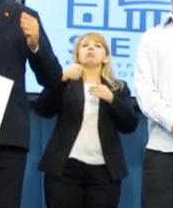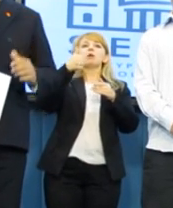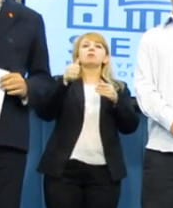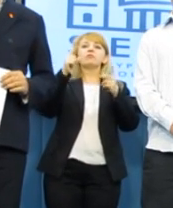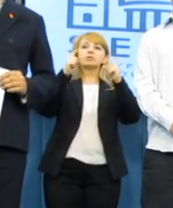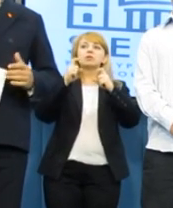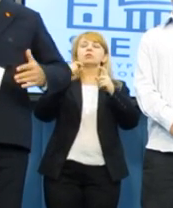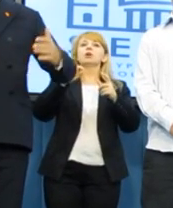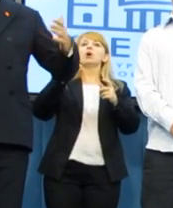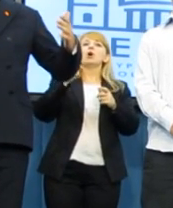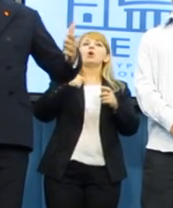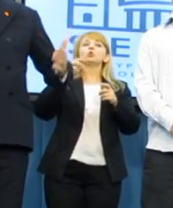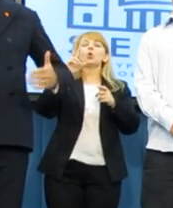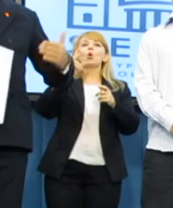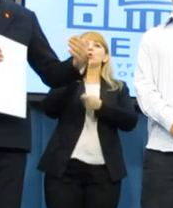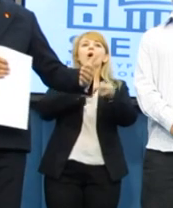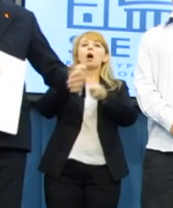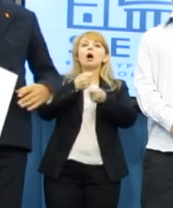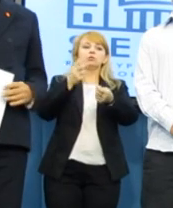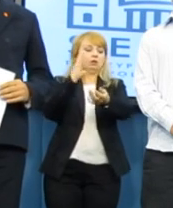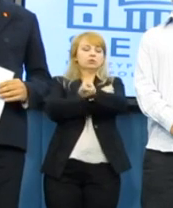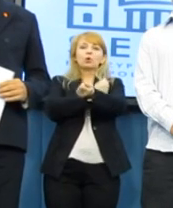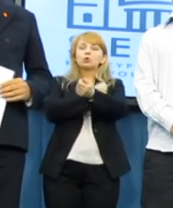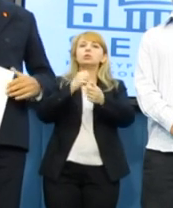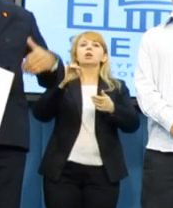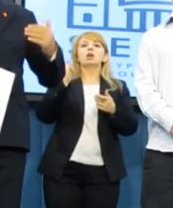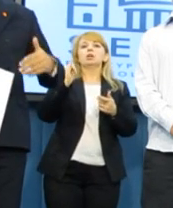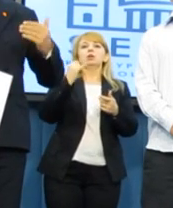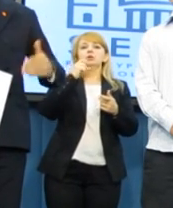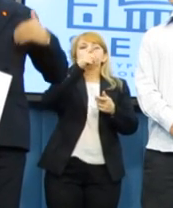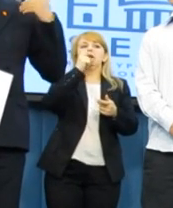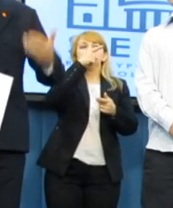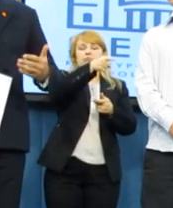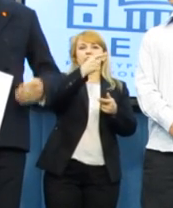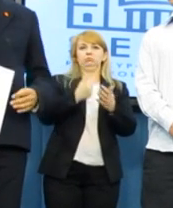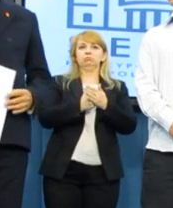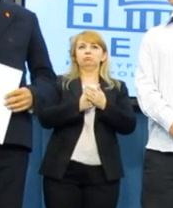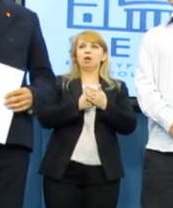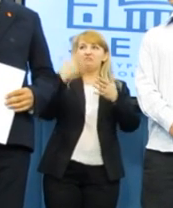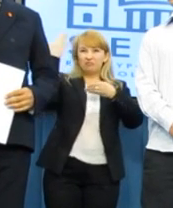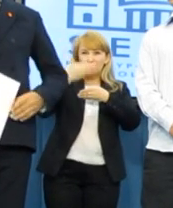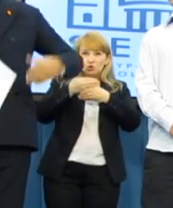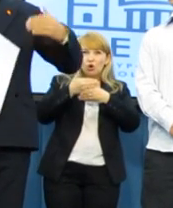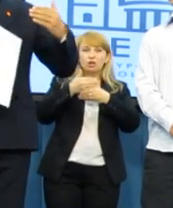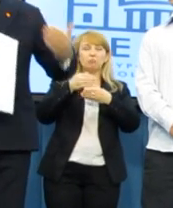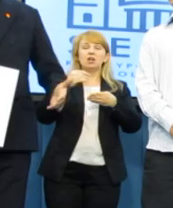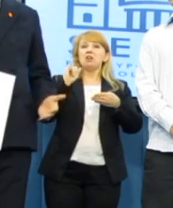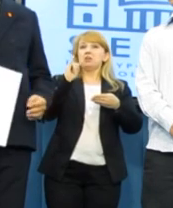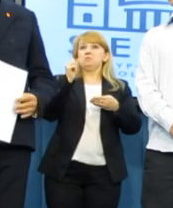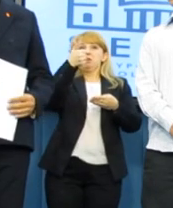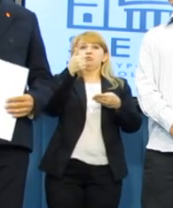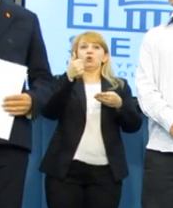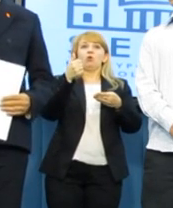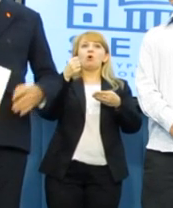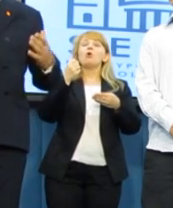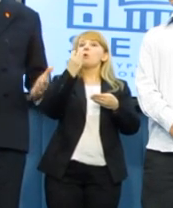dwaj hurtownicy marihuany i oskarżyli Andrzeja Dołeckiego. I oni niezwłocznie o tym, jak się wieczorem dowiedzieli 30 czerwca, 1 maja rano